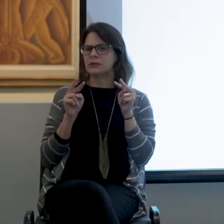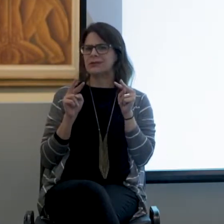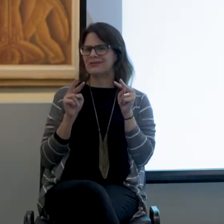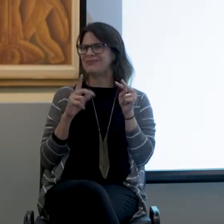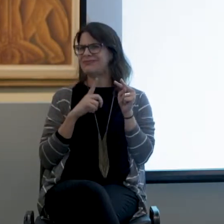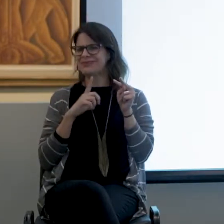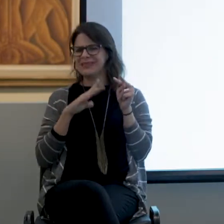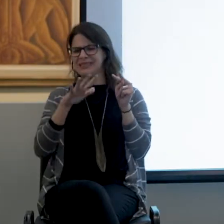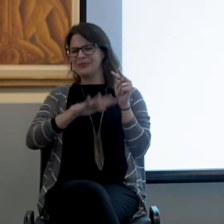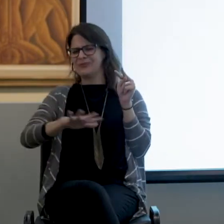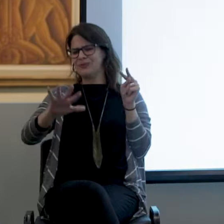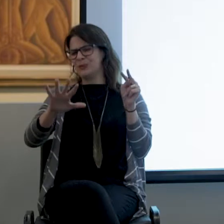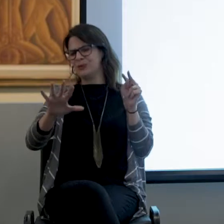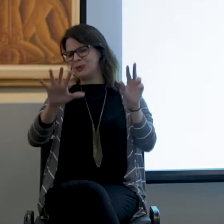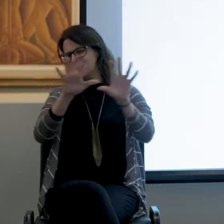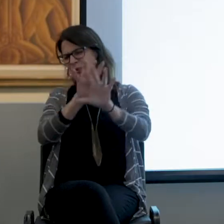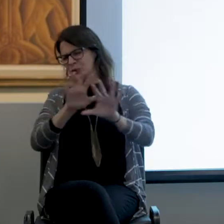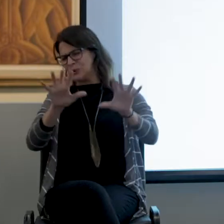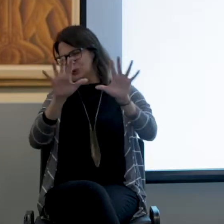obscuridade